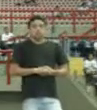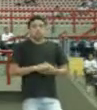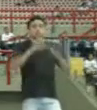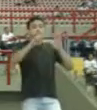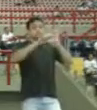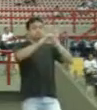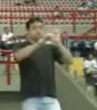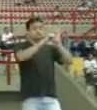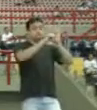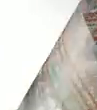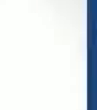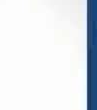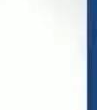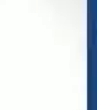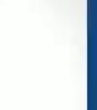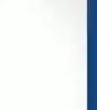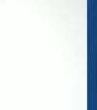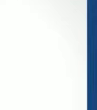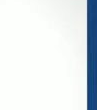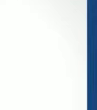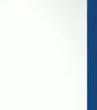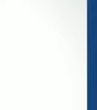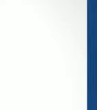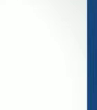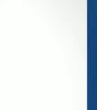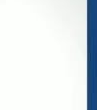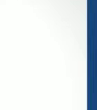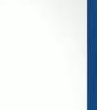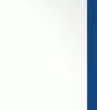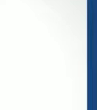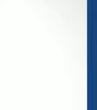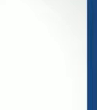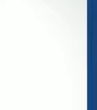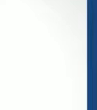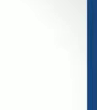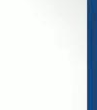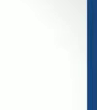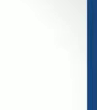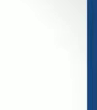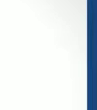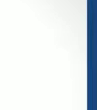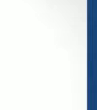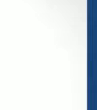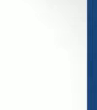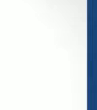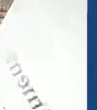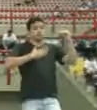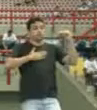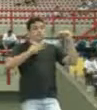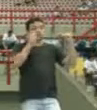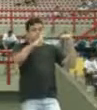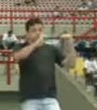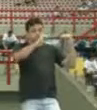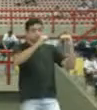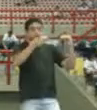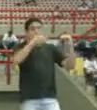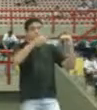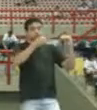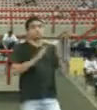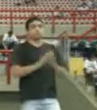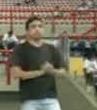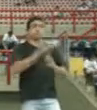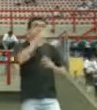desenvolvimento. Dá uma olhadinha aí. O que é que seria o desenvolvimento? Seria o argumentar defendendo o meu ponto de vista. E o